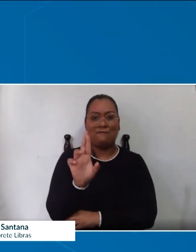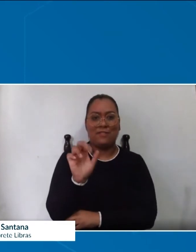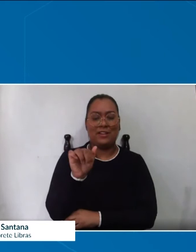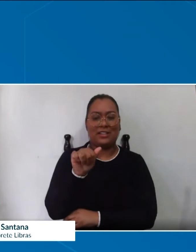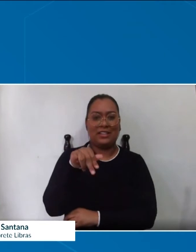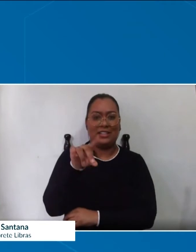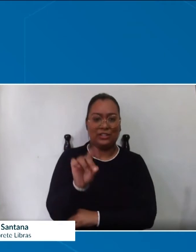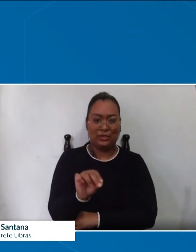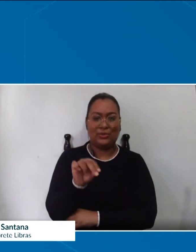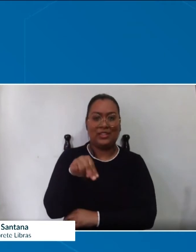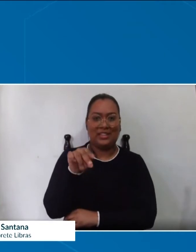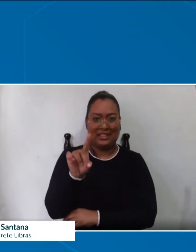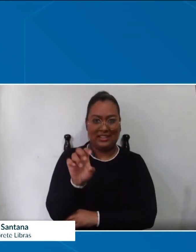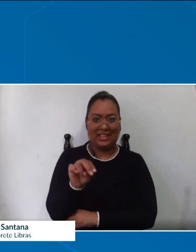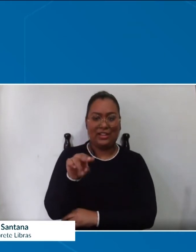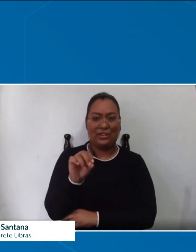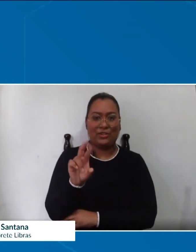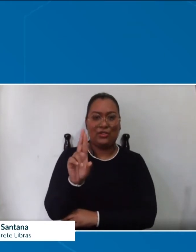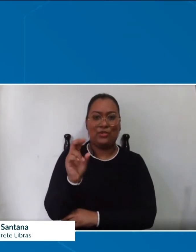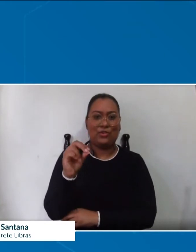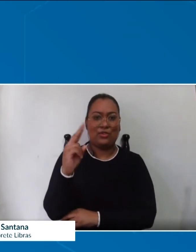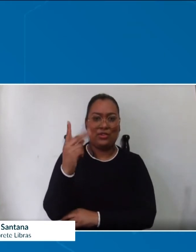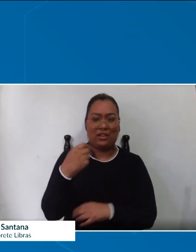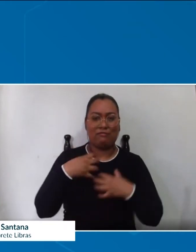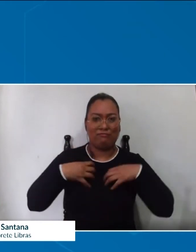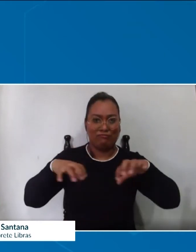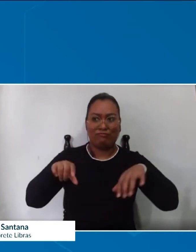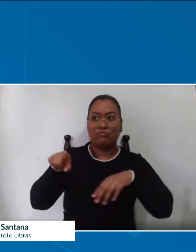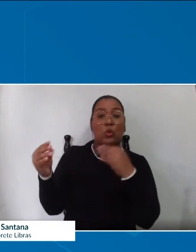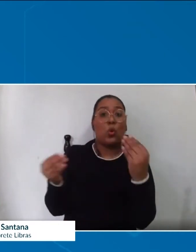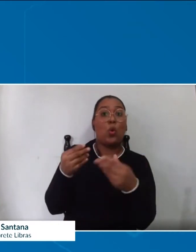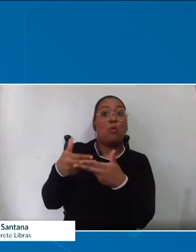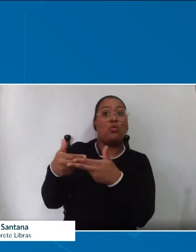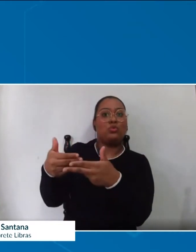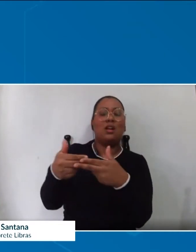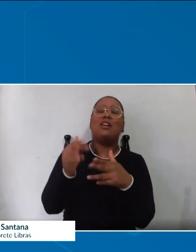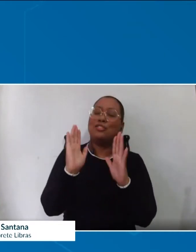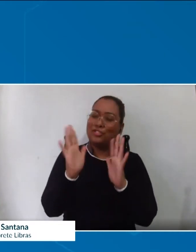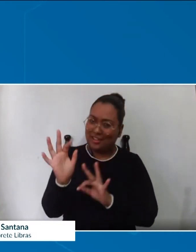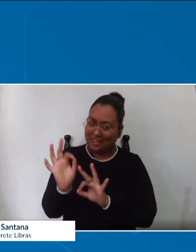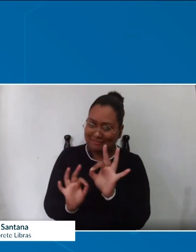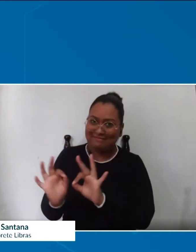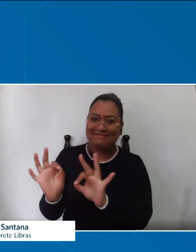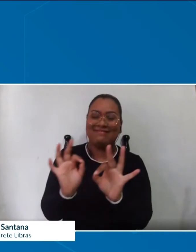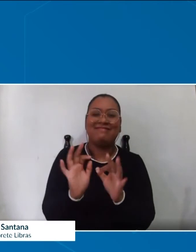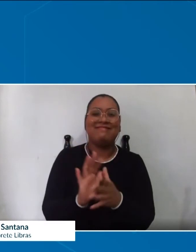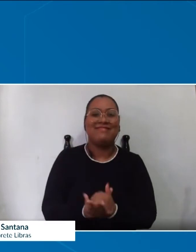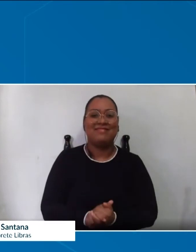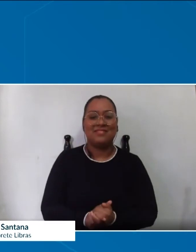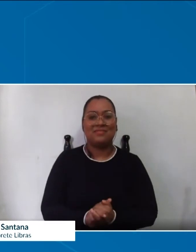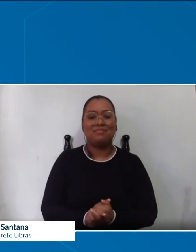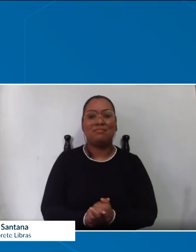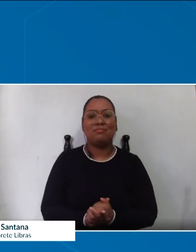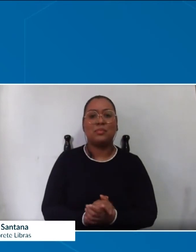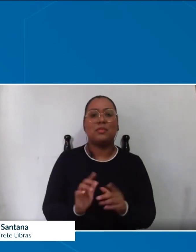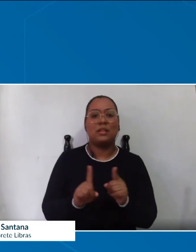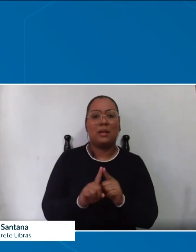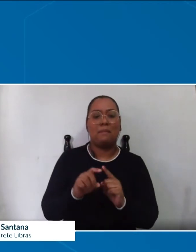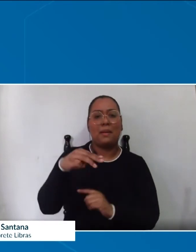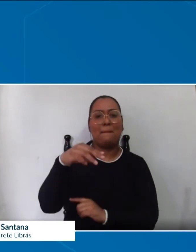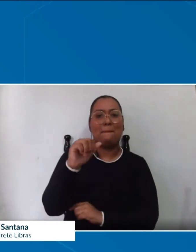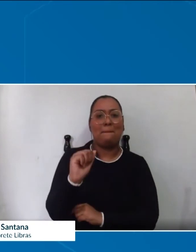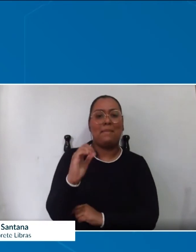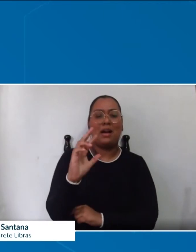aí são trabalhos que eu faço. Também um trabalho que eu vou começar agora a fazer é usando macrófitas, que